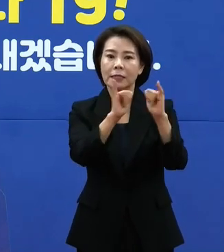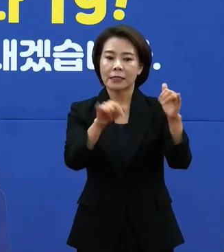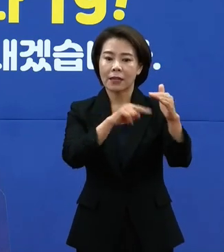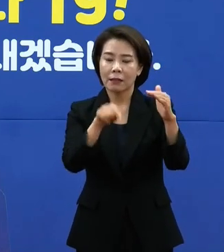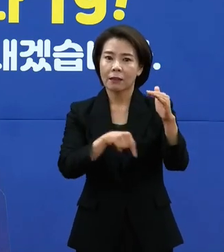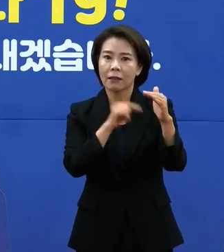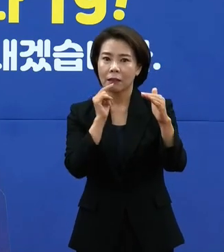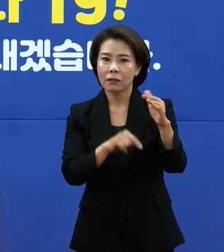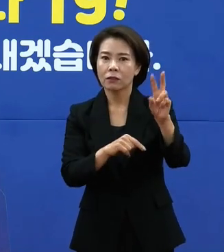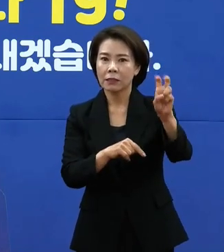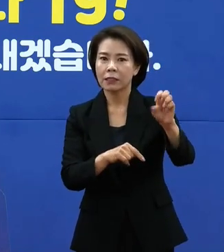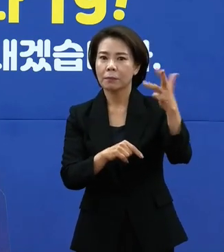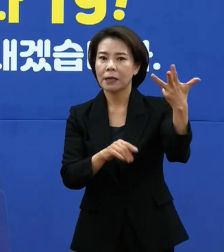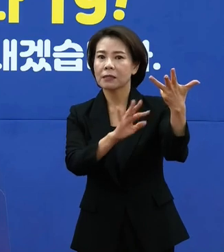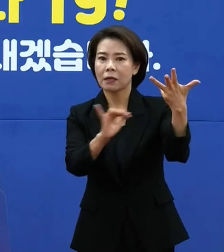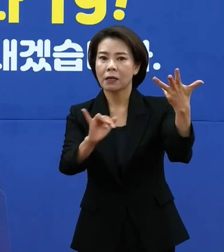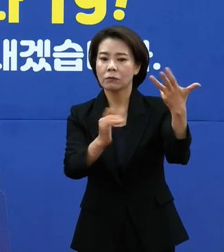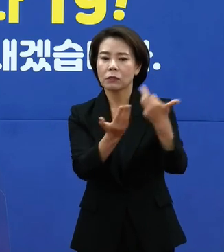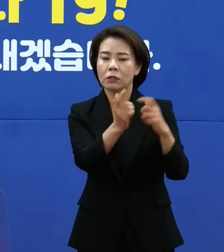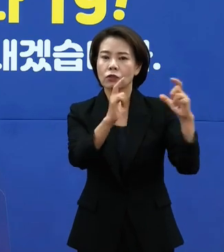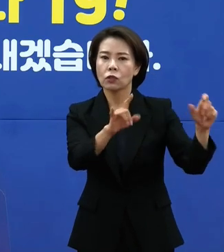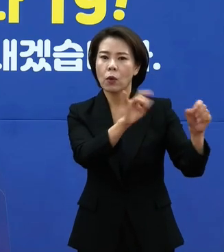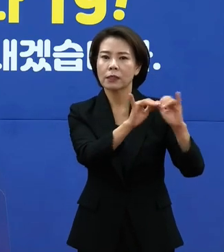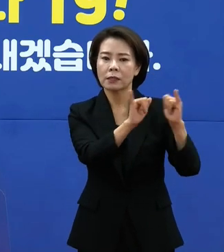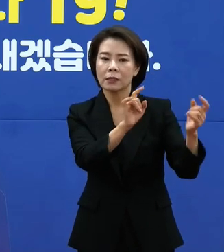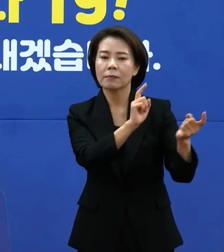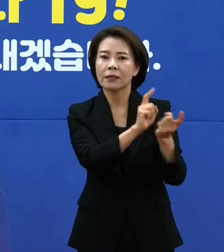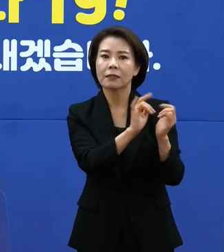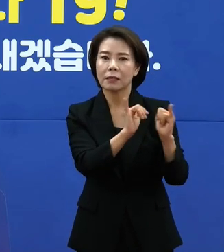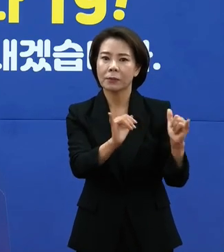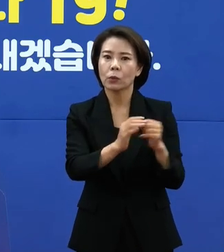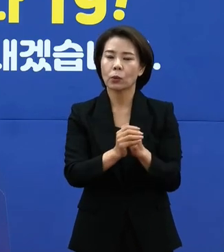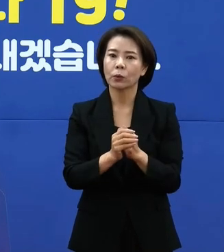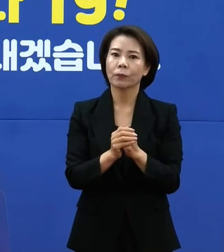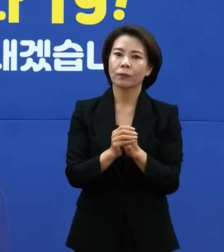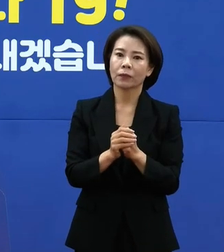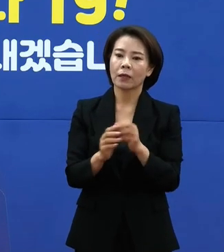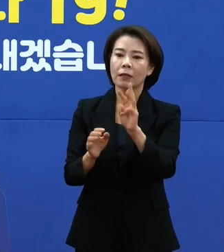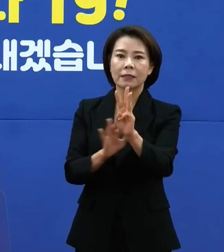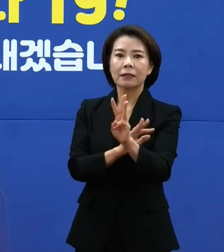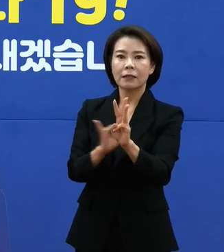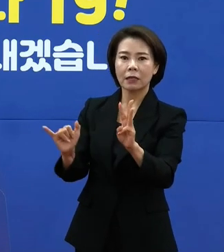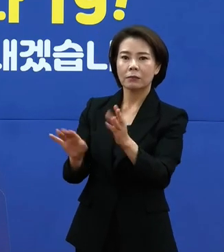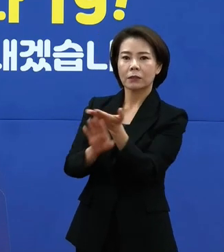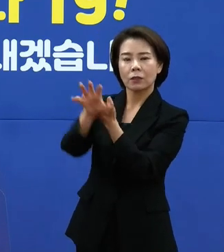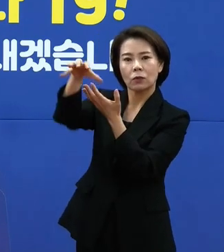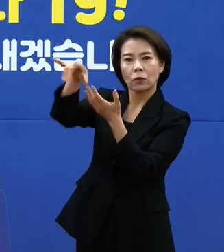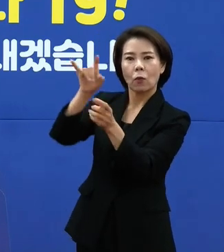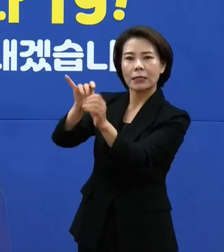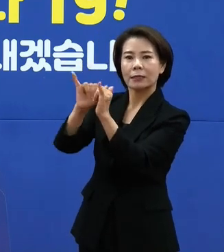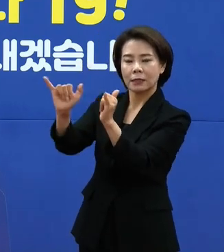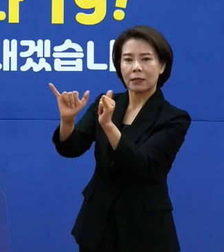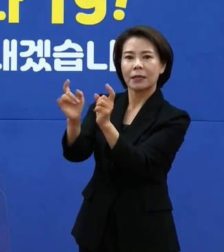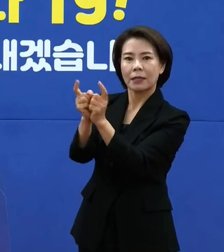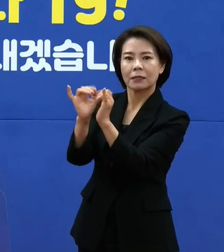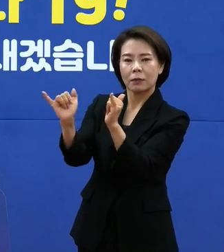가운데 28명은 제주 지역 확진자의 접촉자이고 3명은 타 지역 확진자의